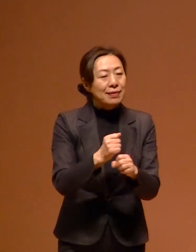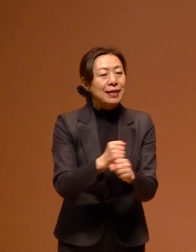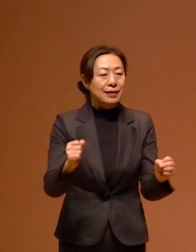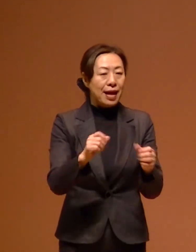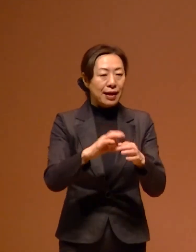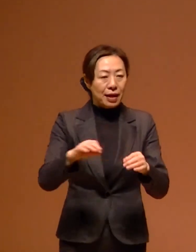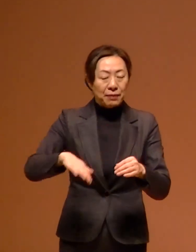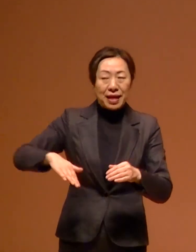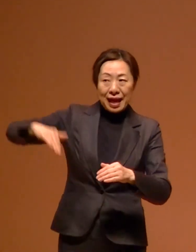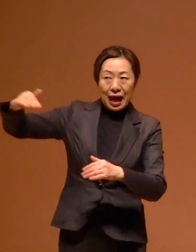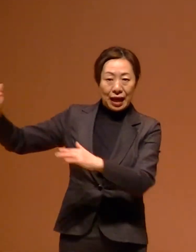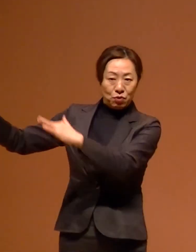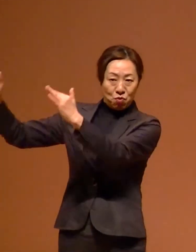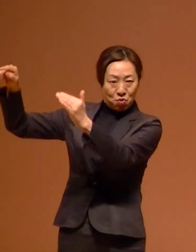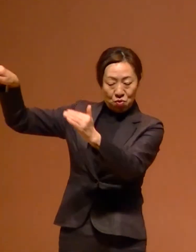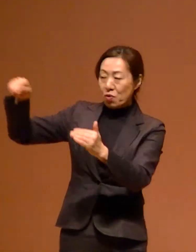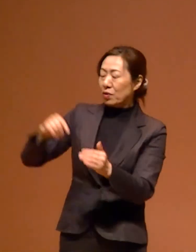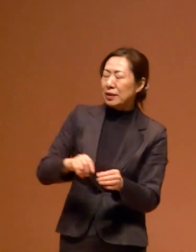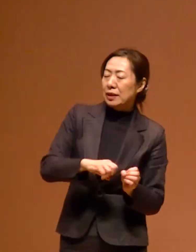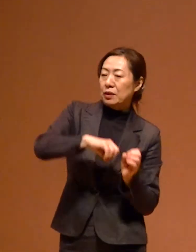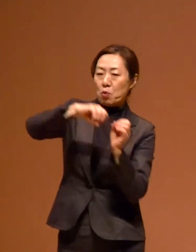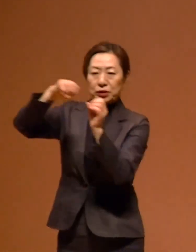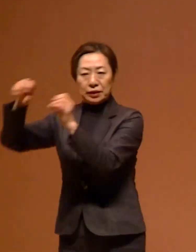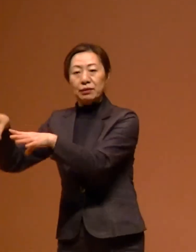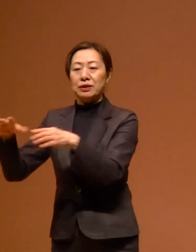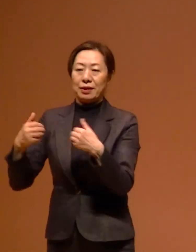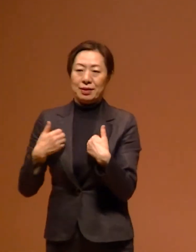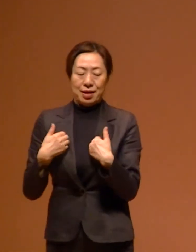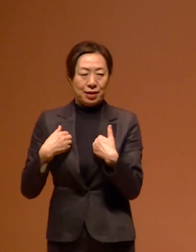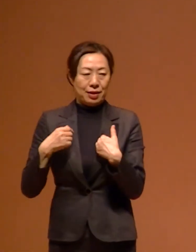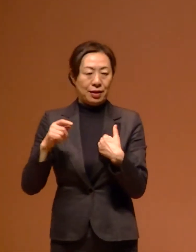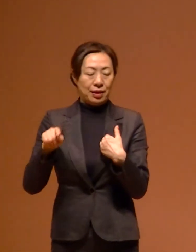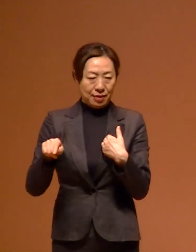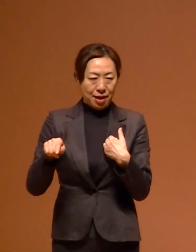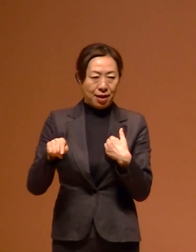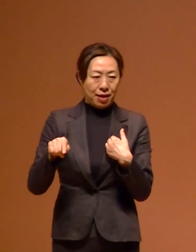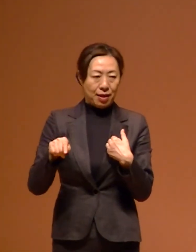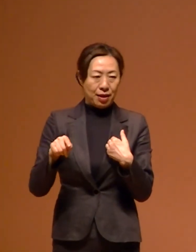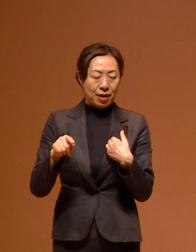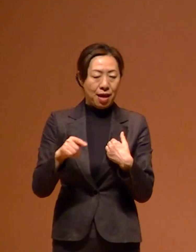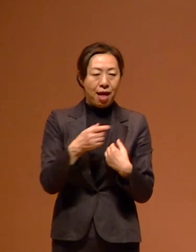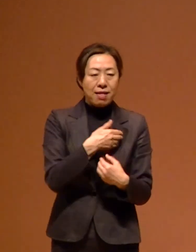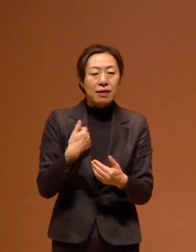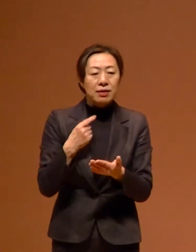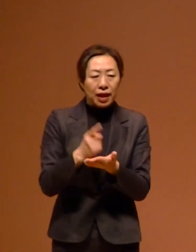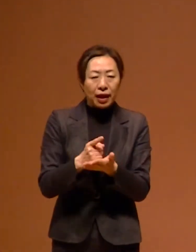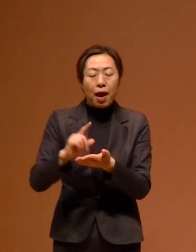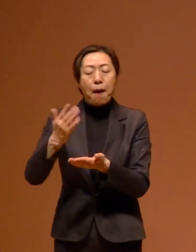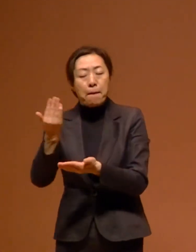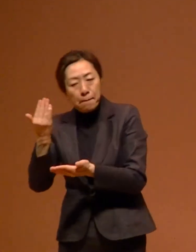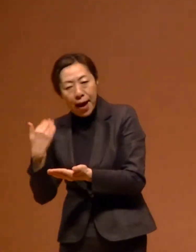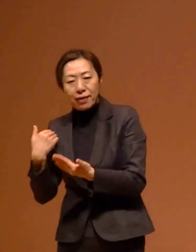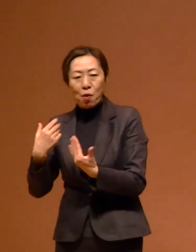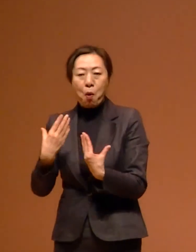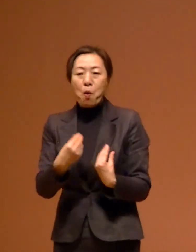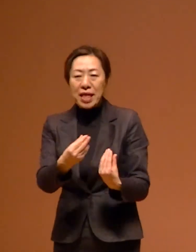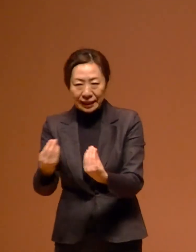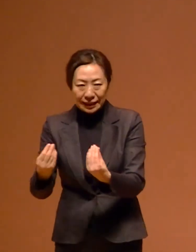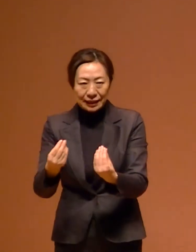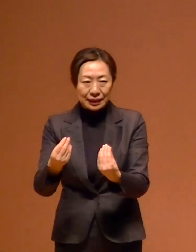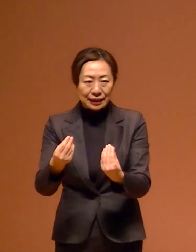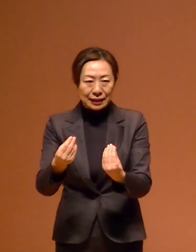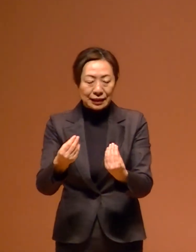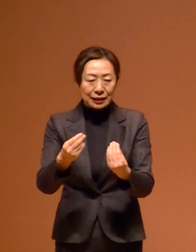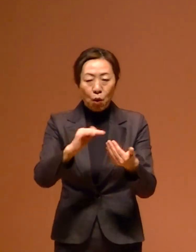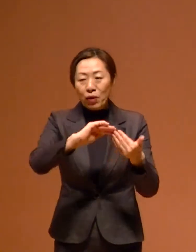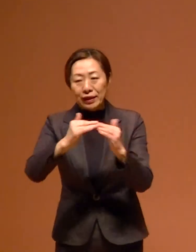しようと、みんなで。それもできるだけ元の町並み、隣近所がそっ